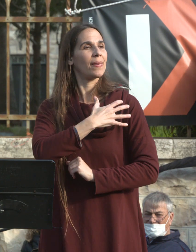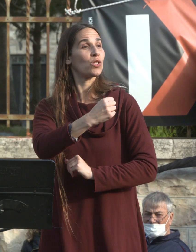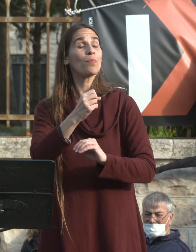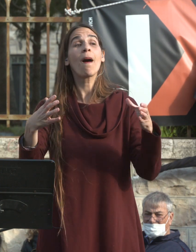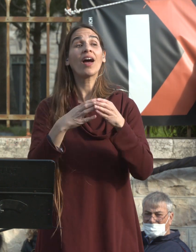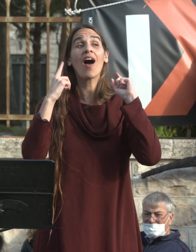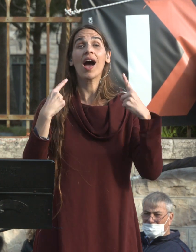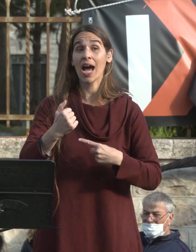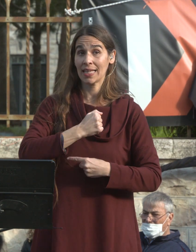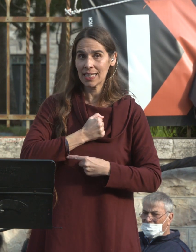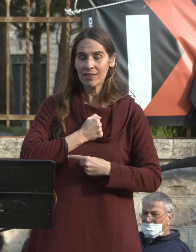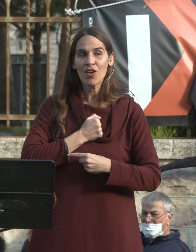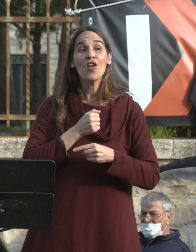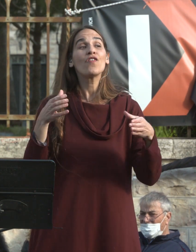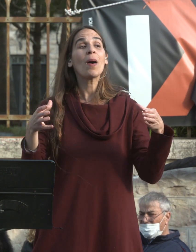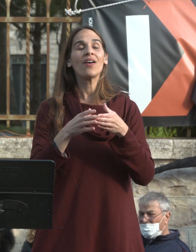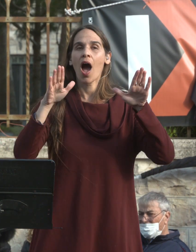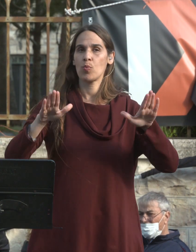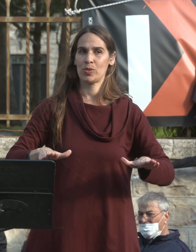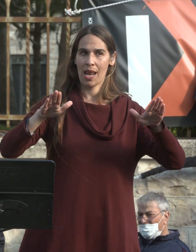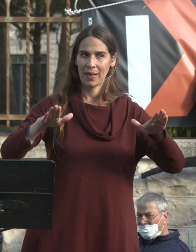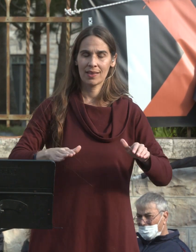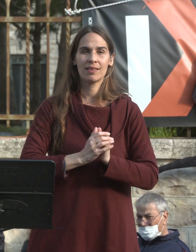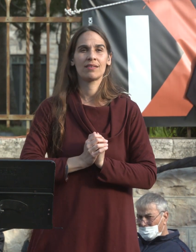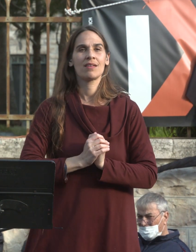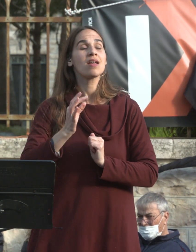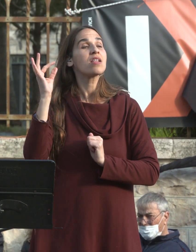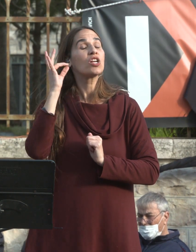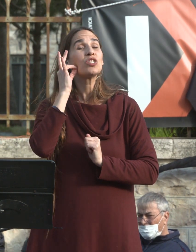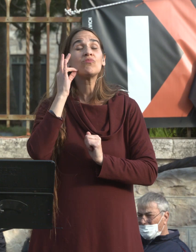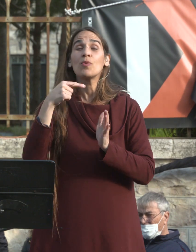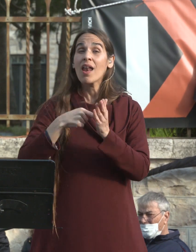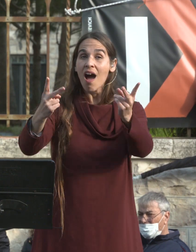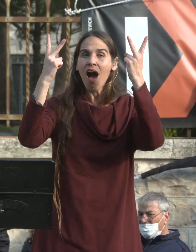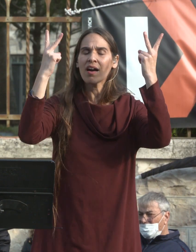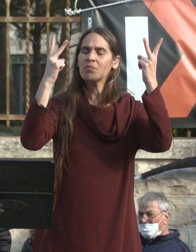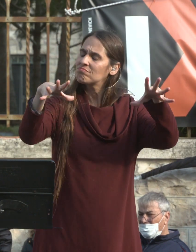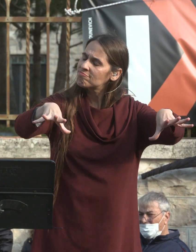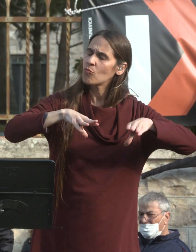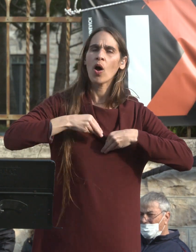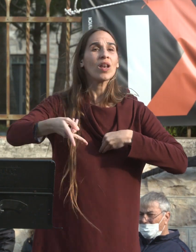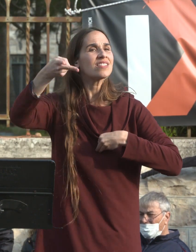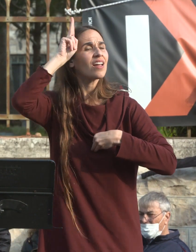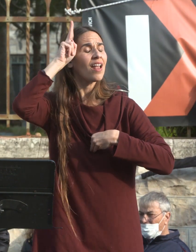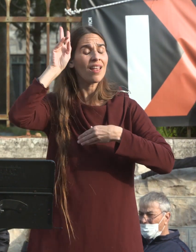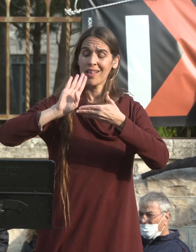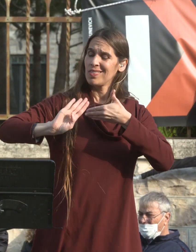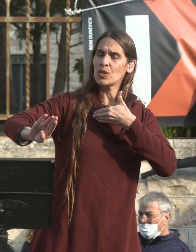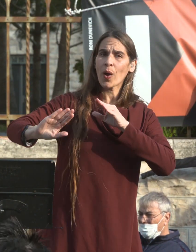בחברה החרדית ובחברה המוסלמית. נשים שעל מזבח הערכים שלהם מוכנות להסתכן בנידוי